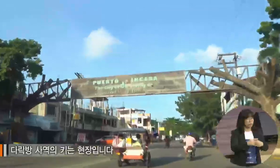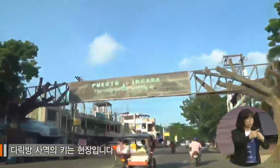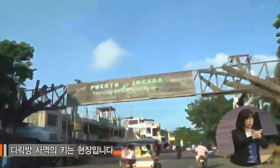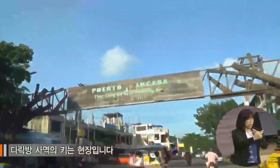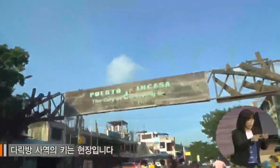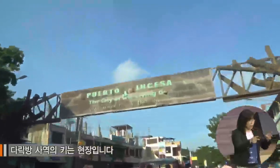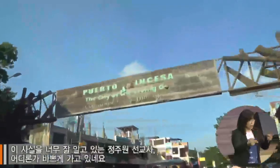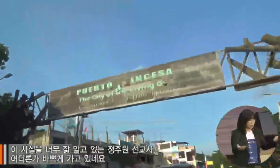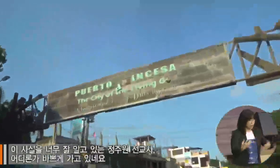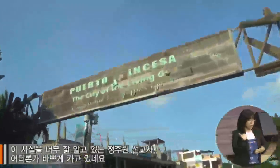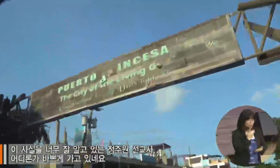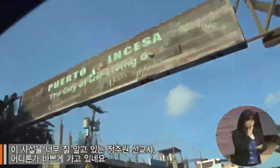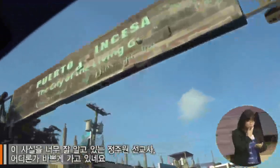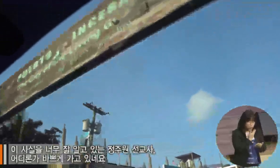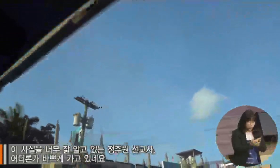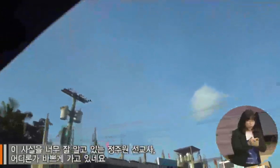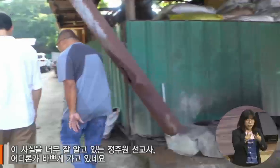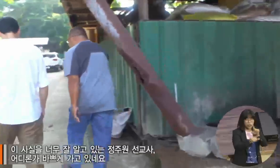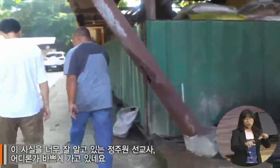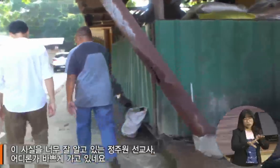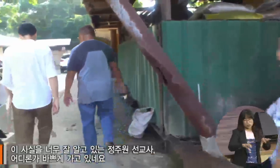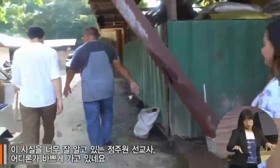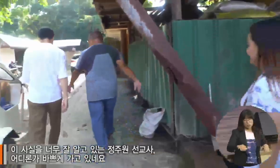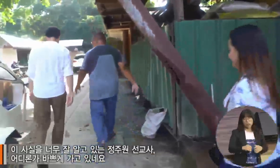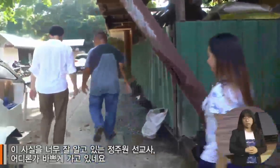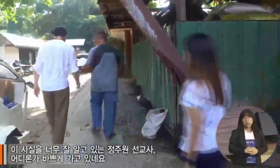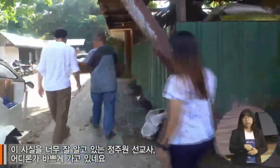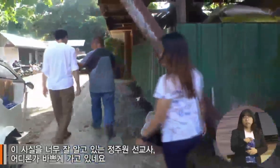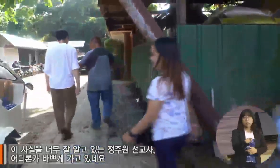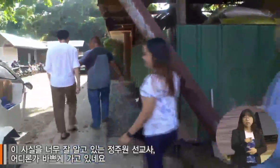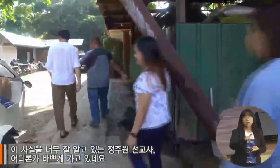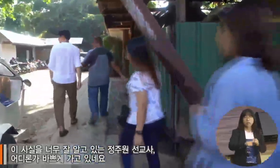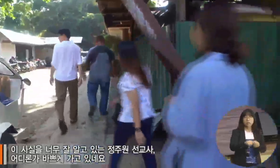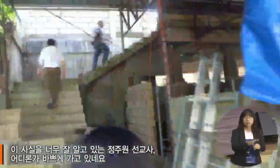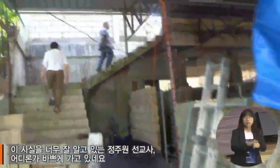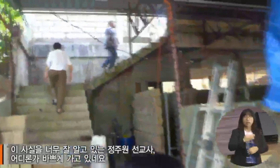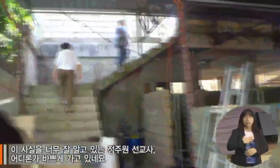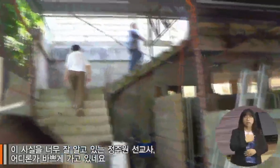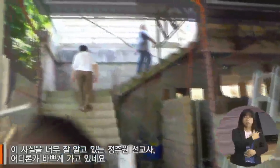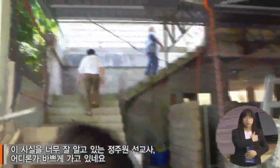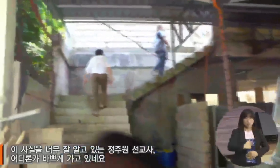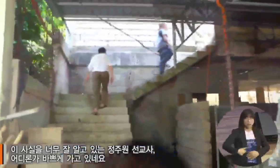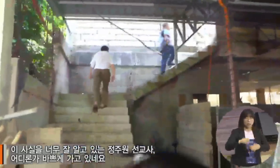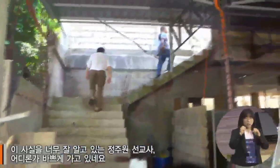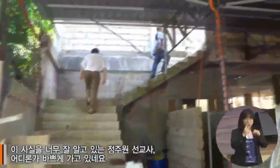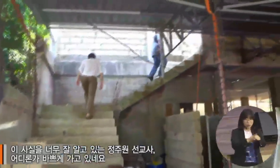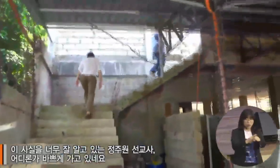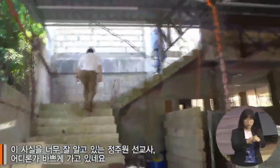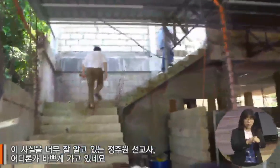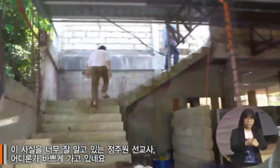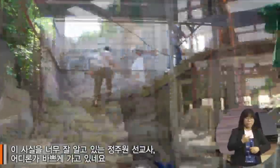현장입니다. 이 사실을 너무나도 잘 알고 있는 정주원 선교사. 어디론가 바쁘게 가고 있네요.